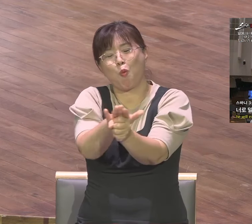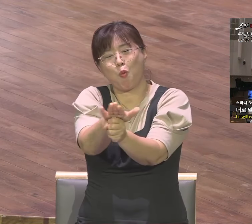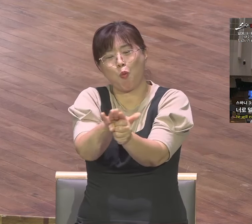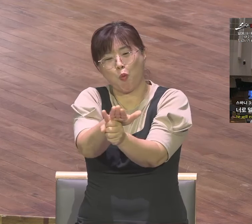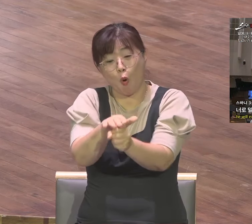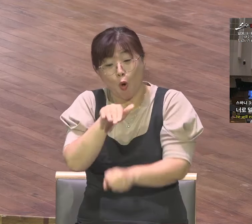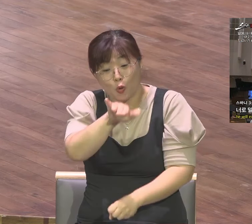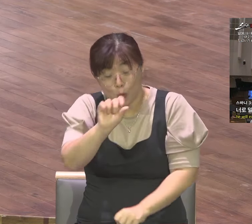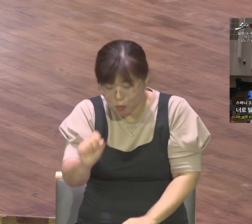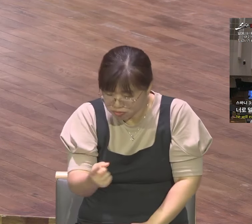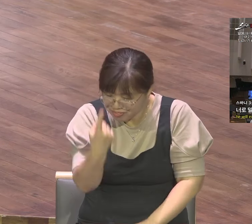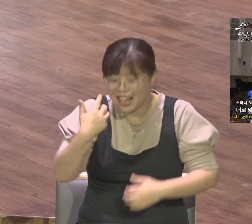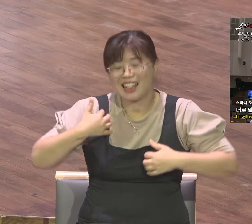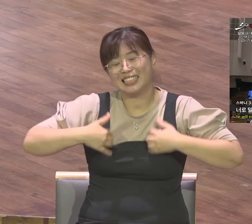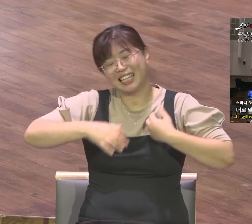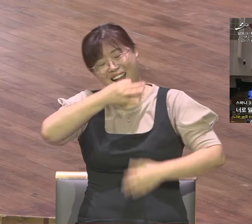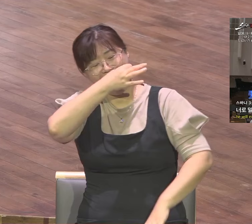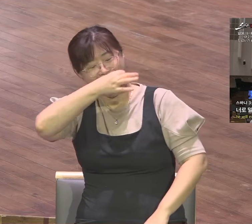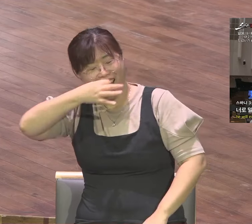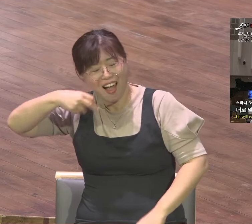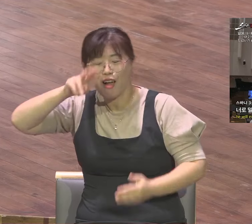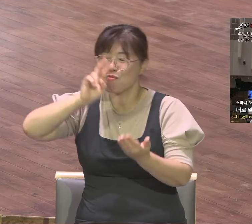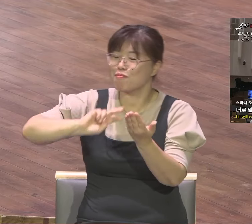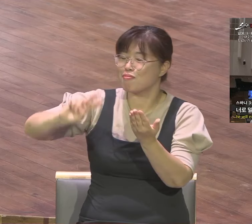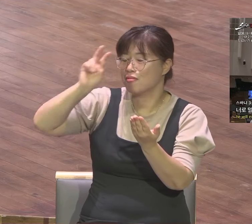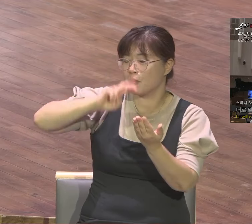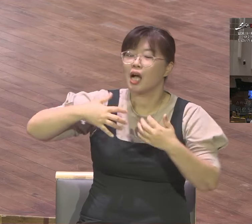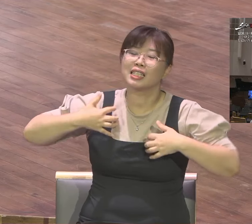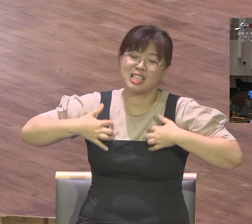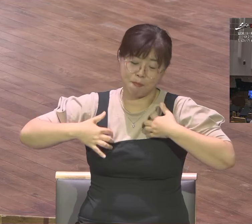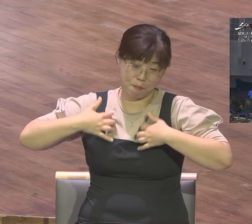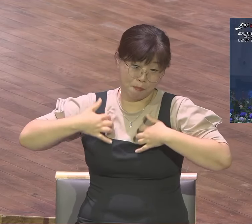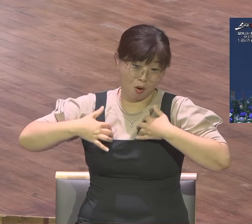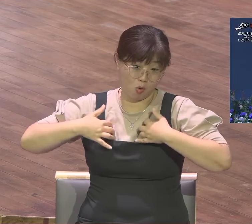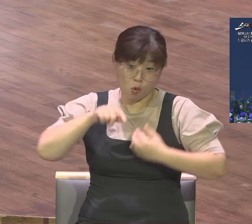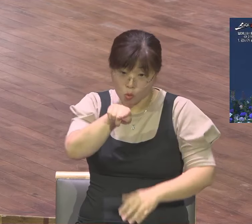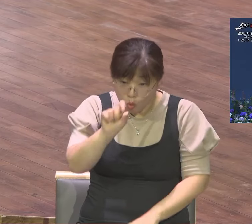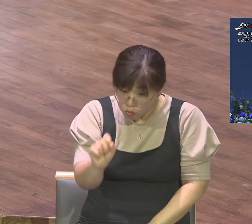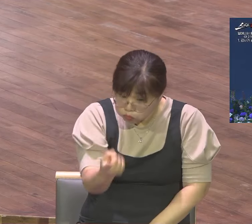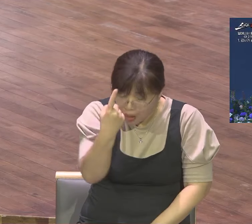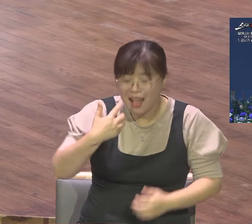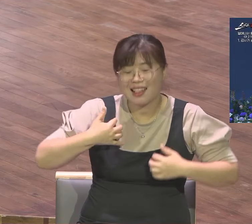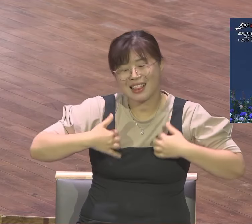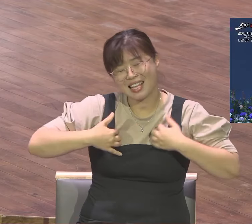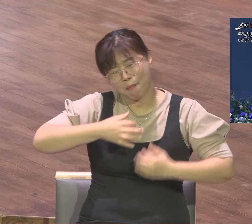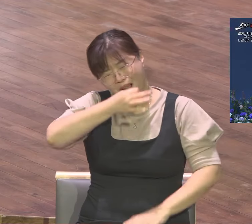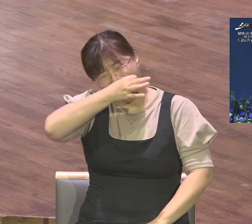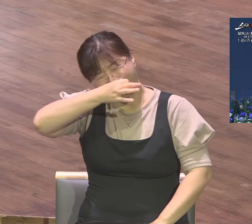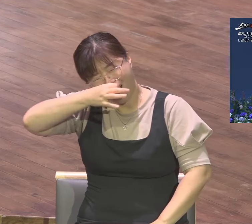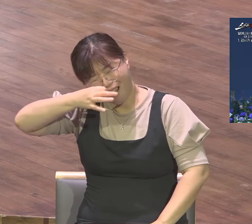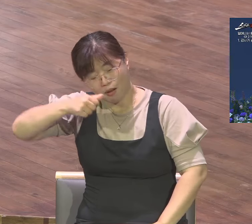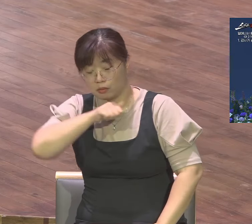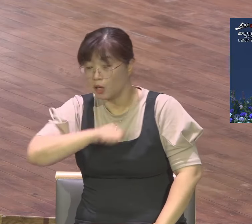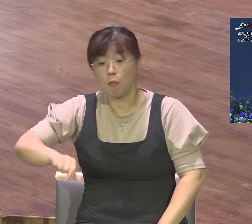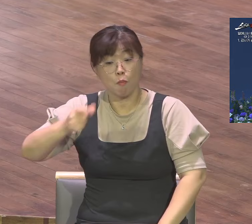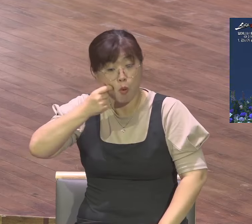즐거이 부르며 기뻐하리로다. 너로 말미암아 기쁨을 이기지 못하시고